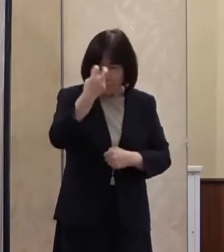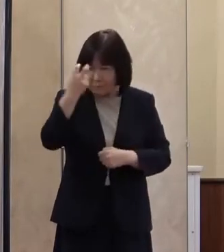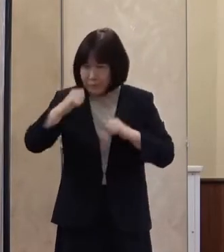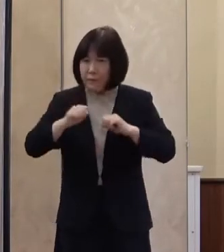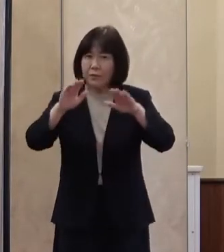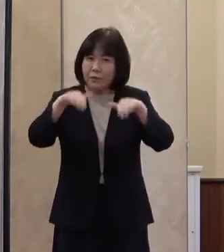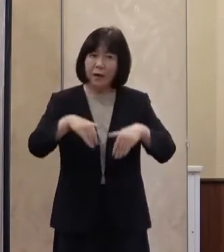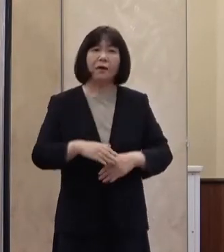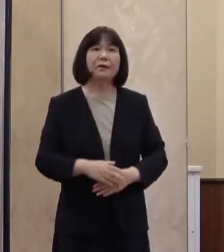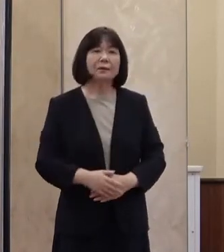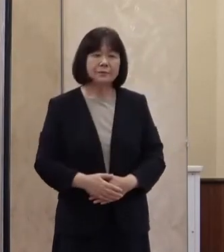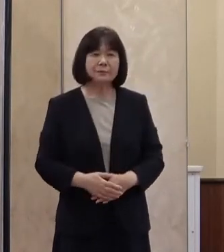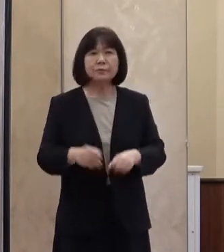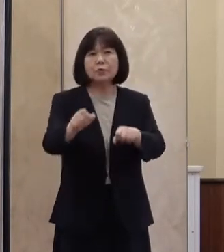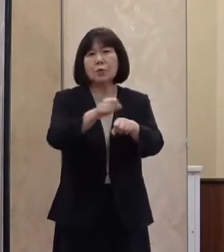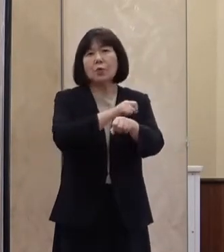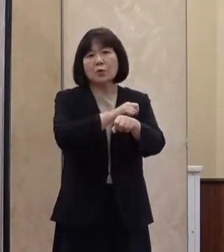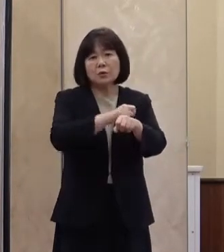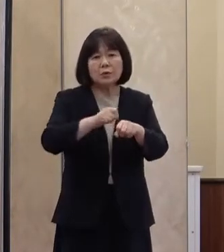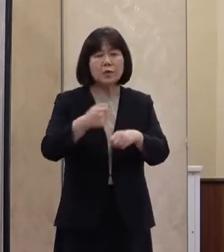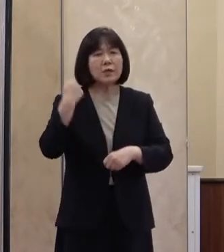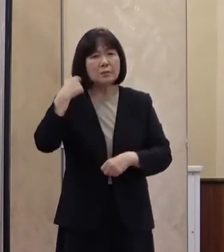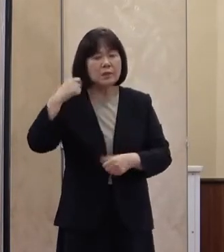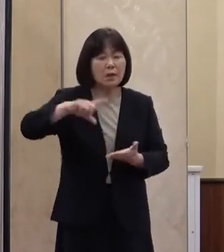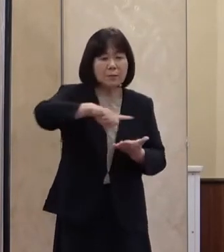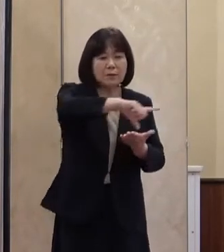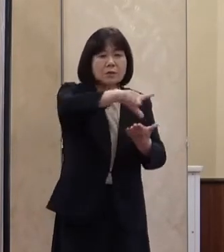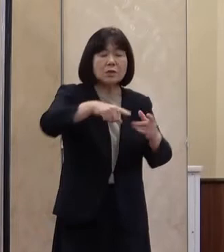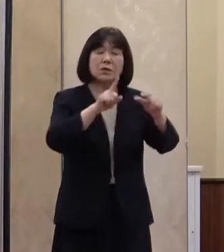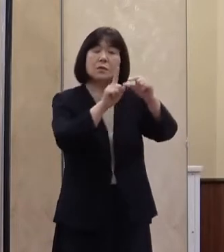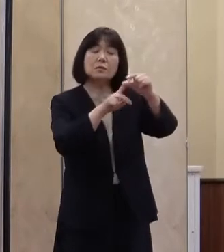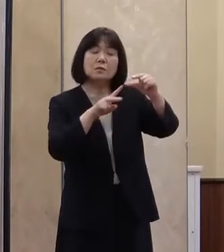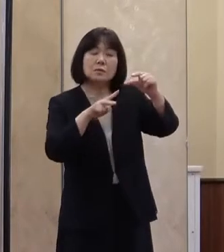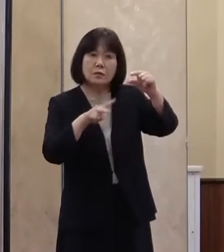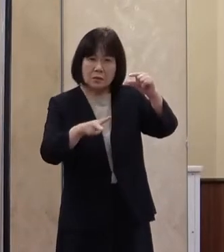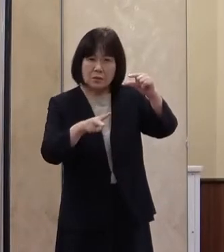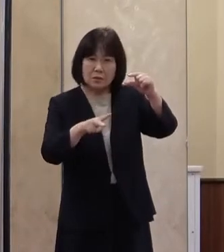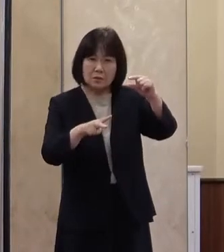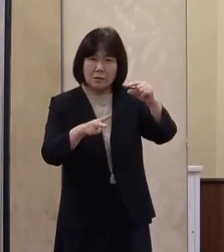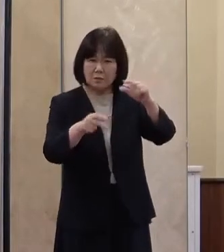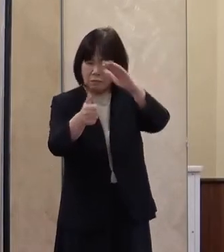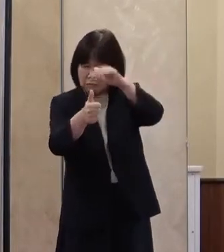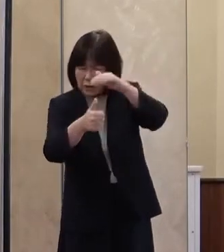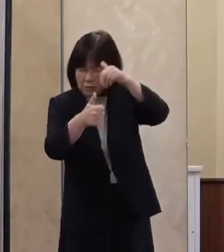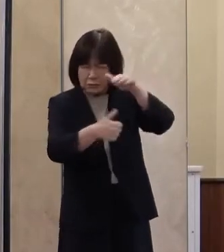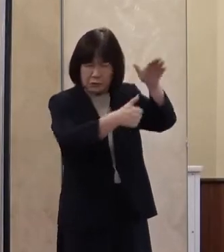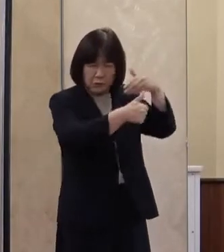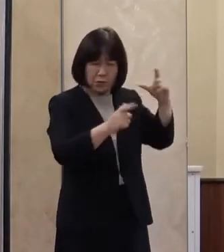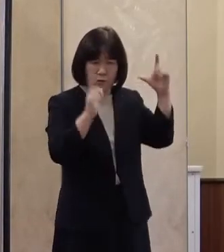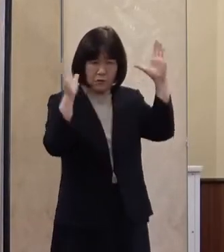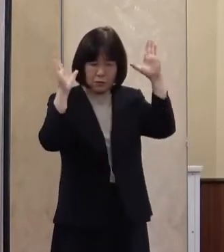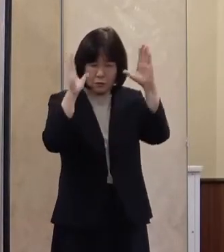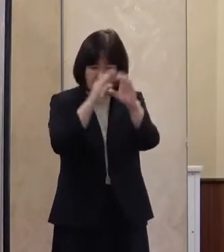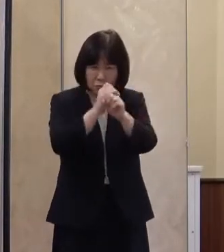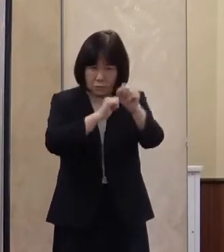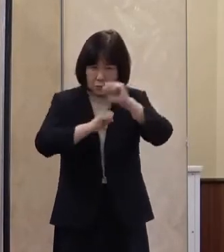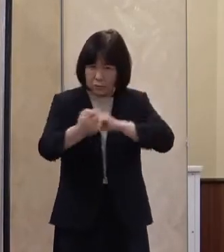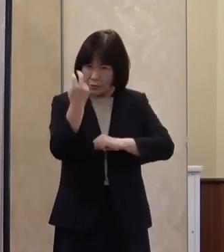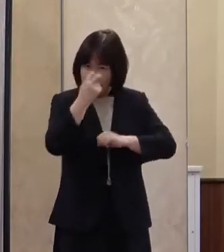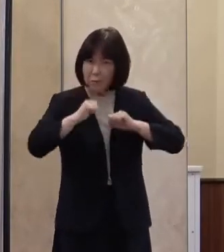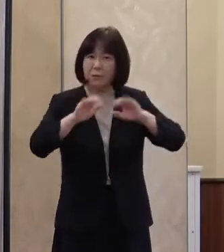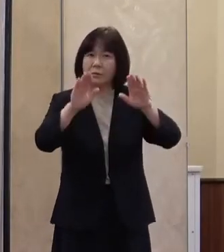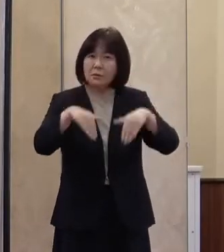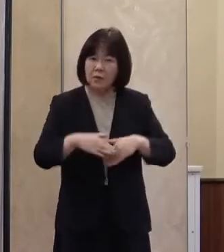ました。特に南地域を中心とした客引き集中取り締まりをやりまして、延